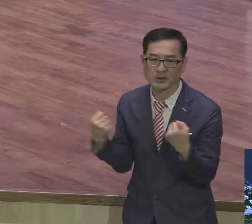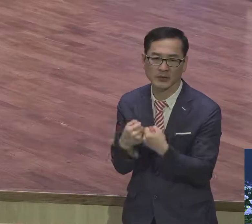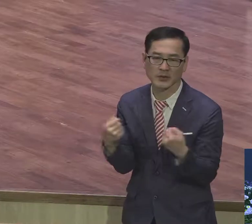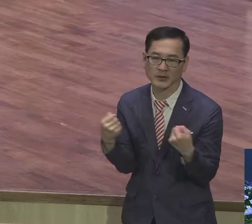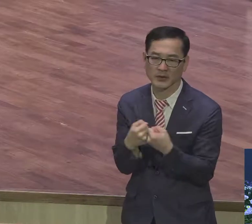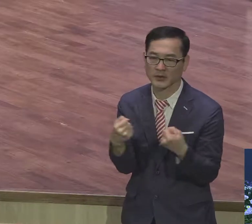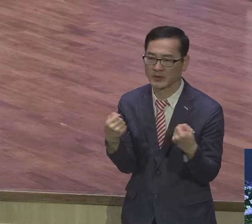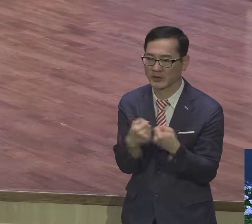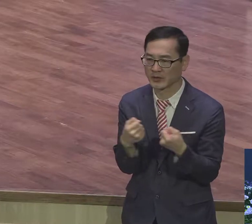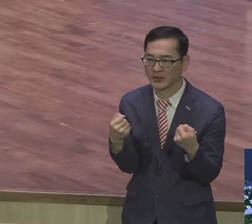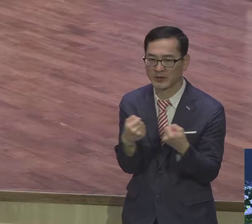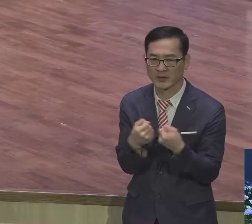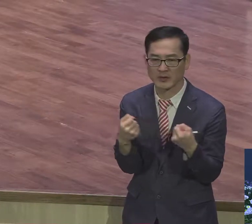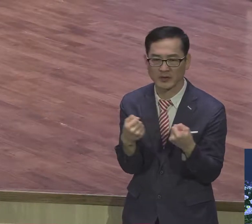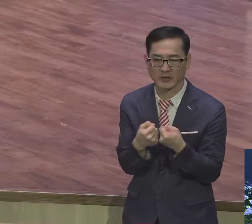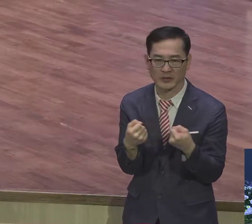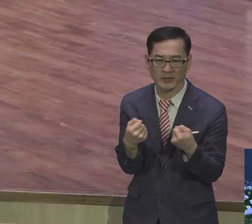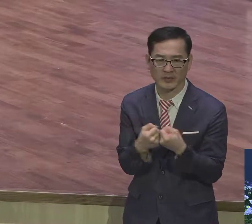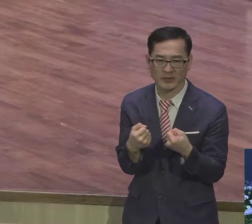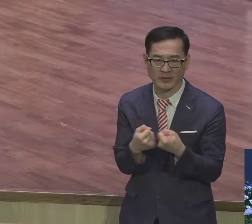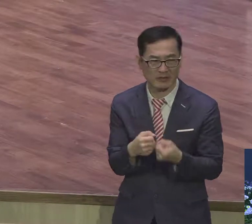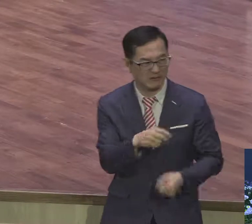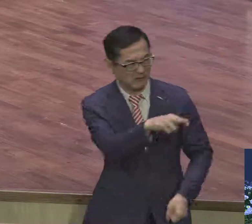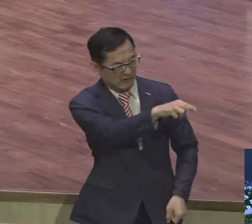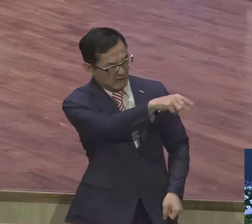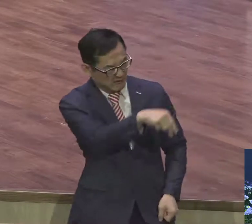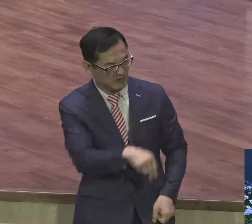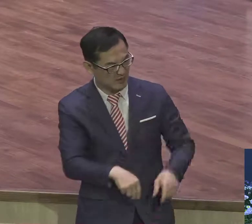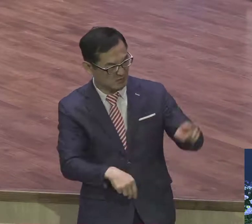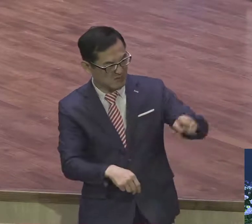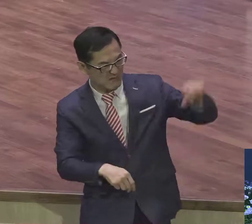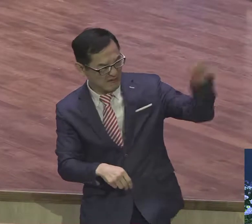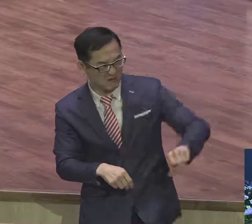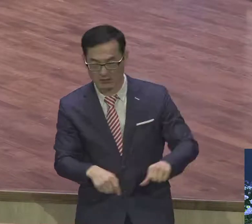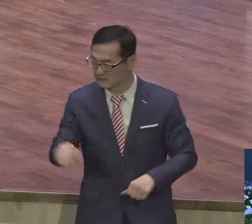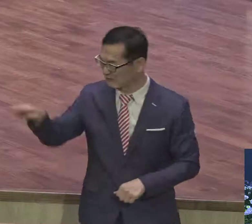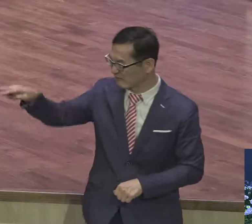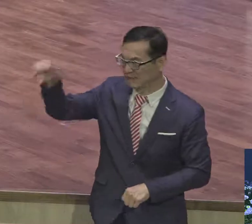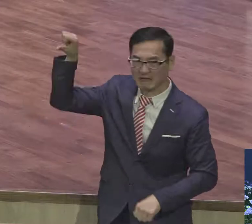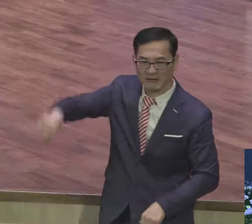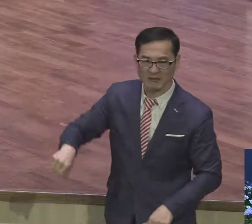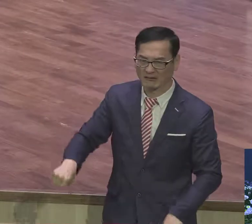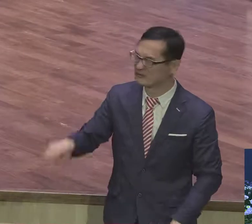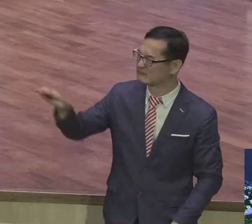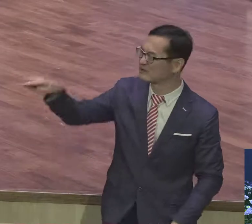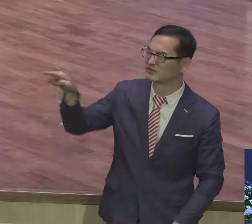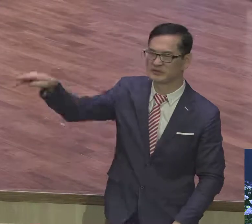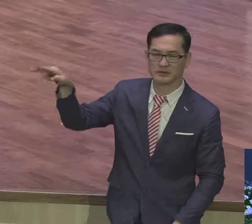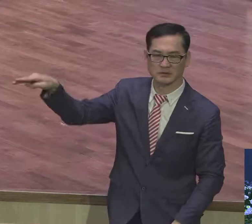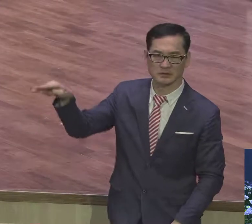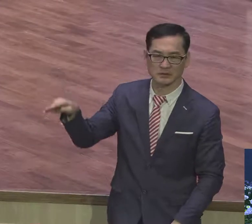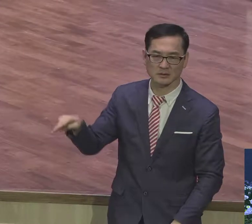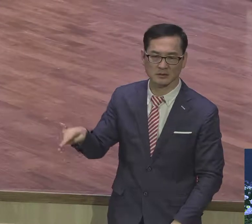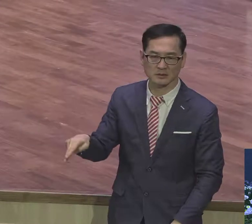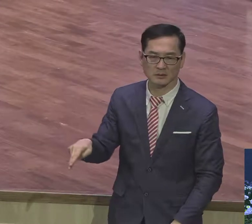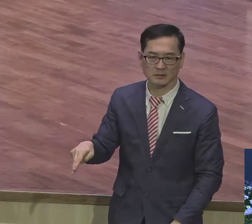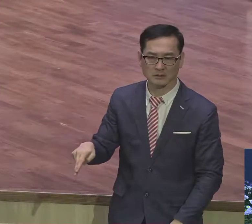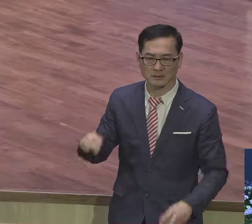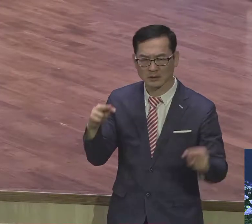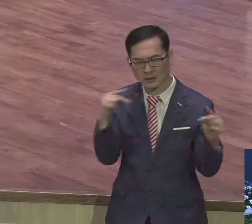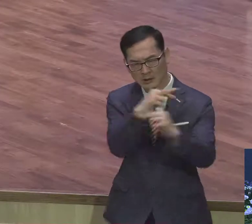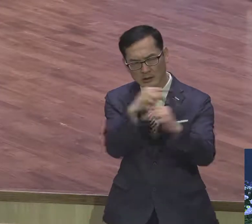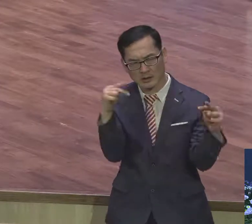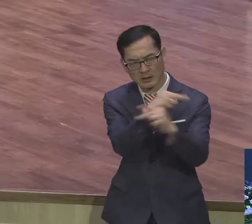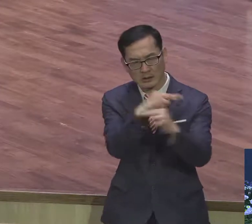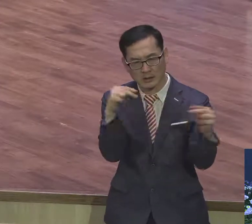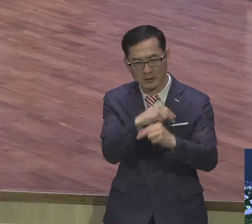사람들이 상대방을 향해서 서로 비판하는 거예요 너 틀렸다 서로 비판하는 겁니다